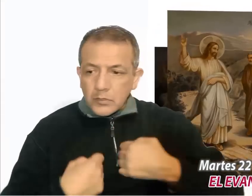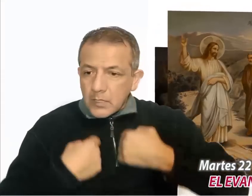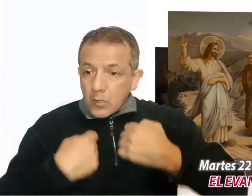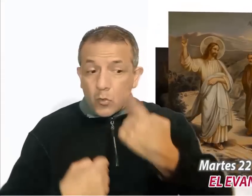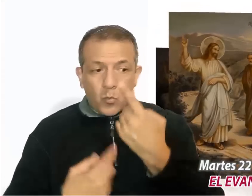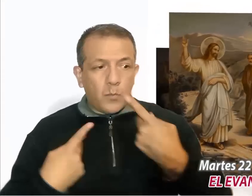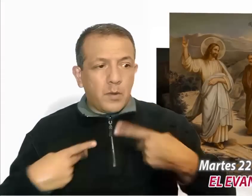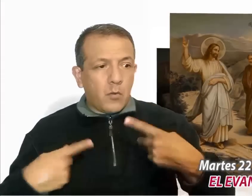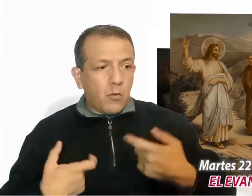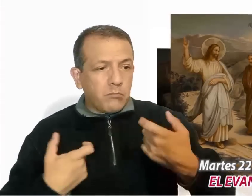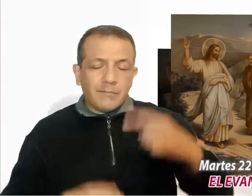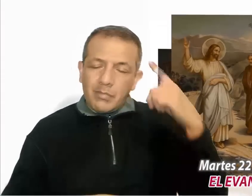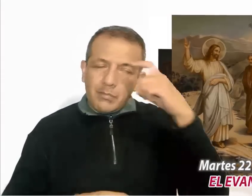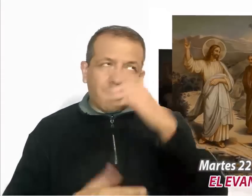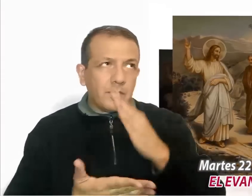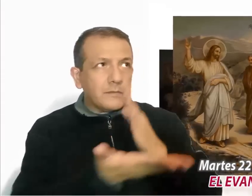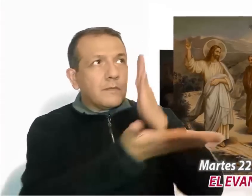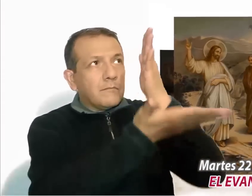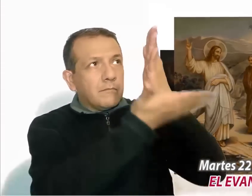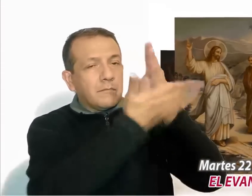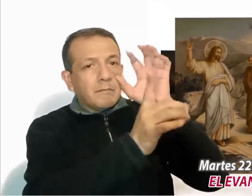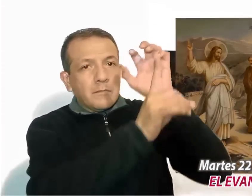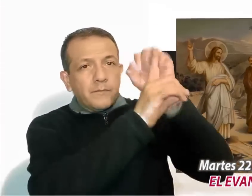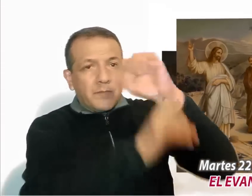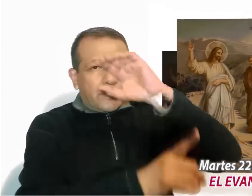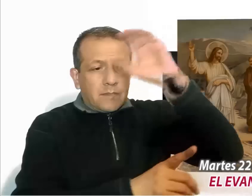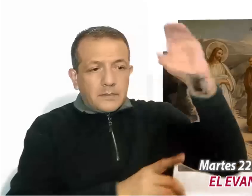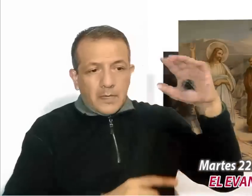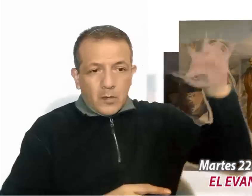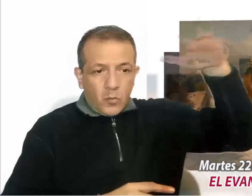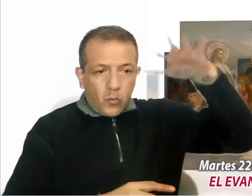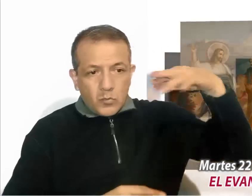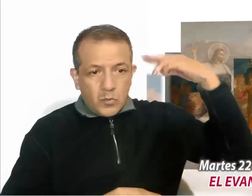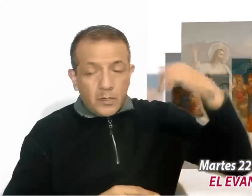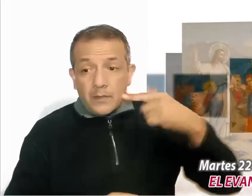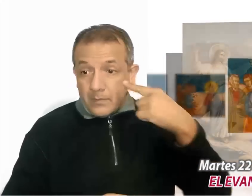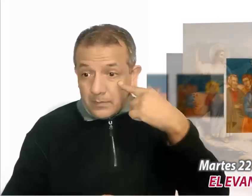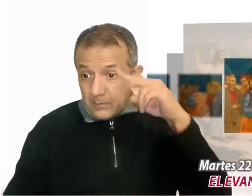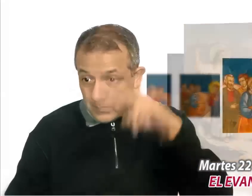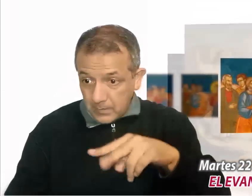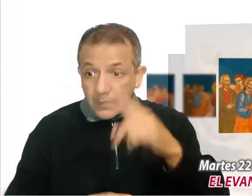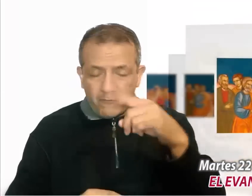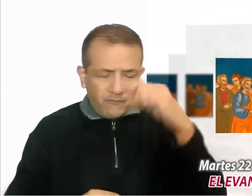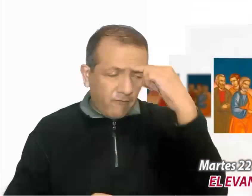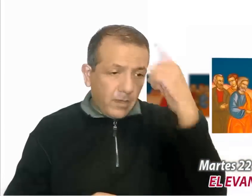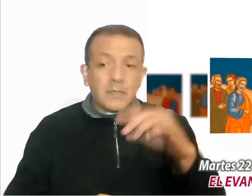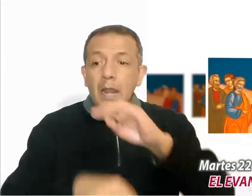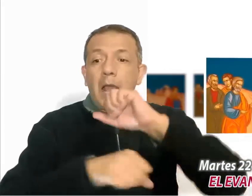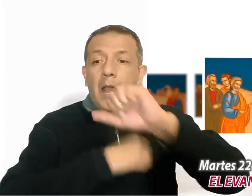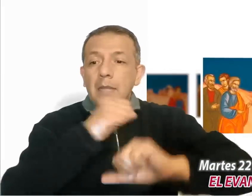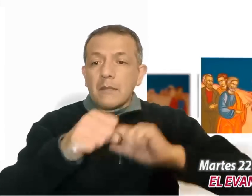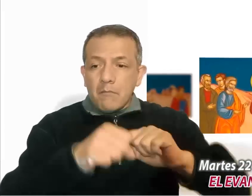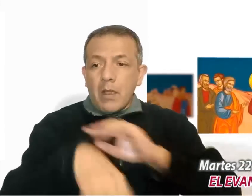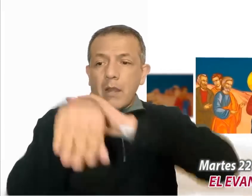les aseguro que un rico difícilmente entrará en el reino de los cielos. Se lo repito, es más fácil